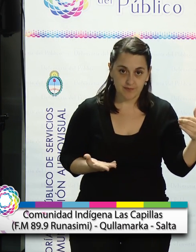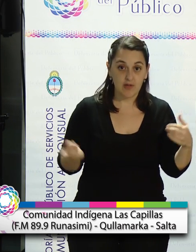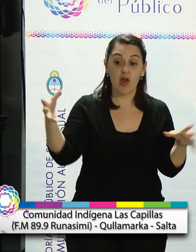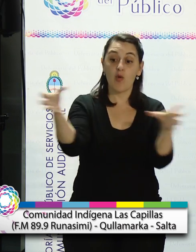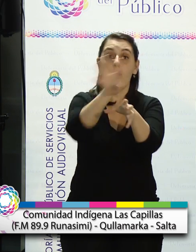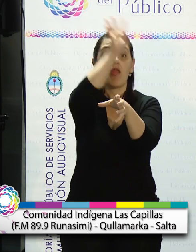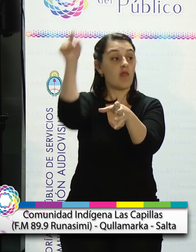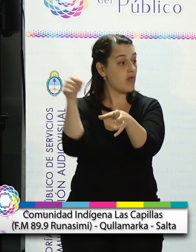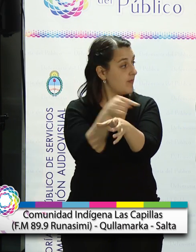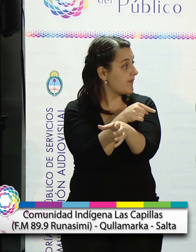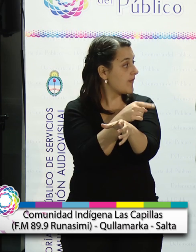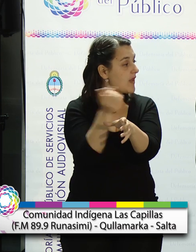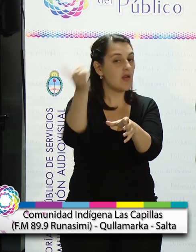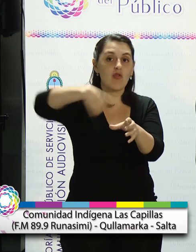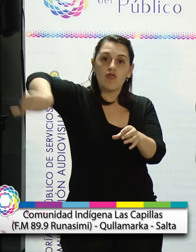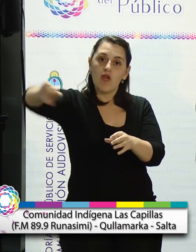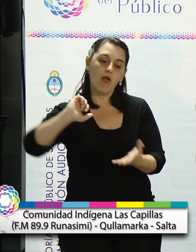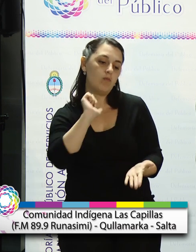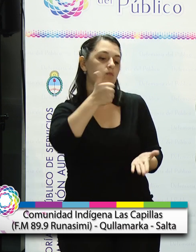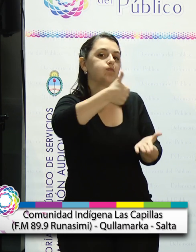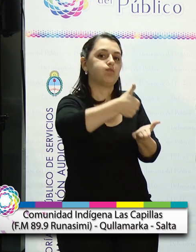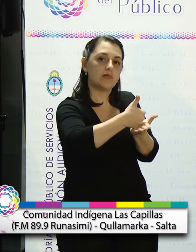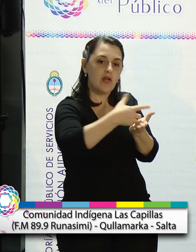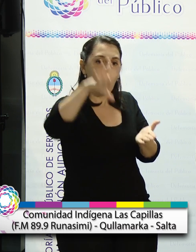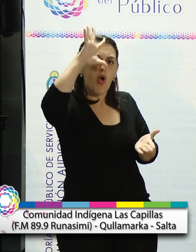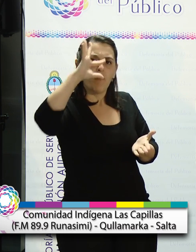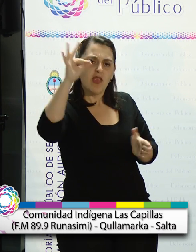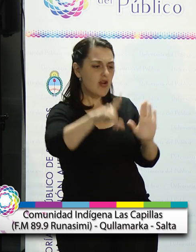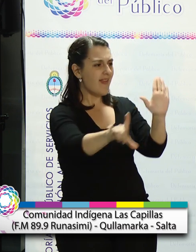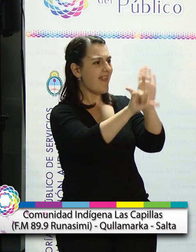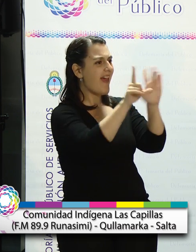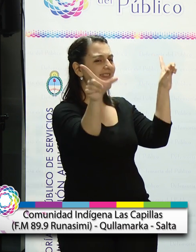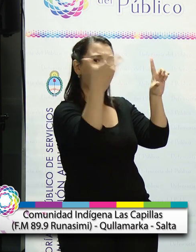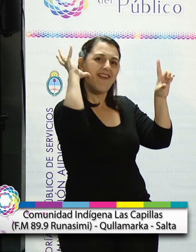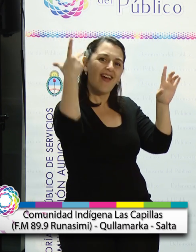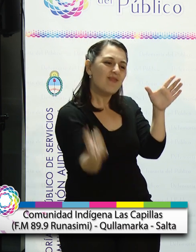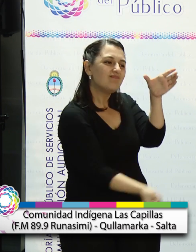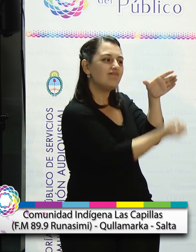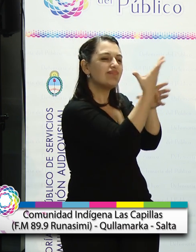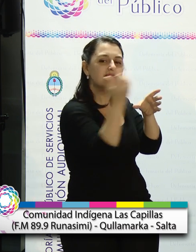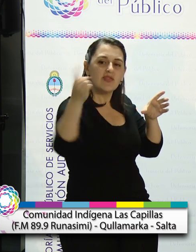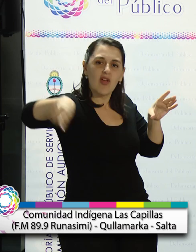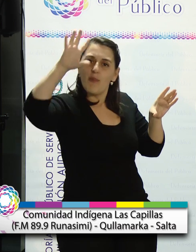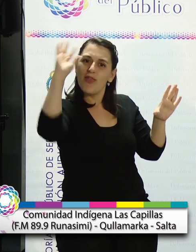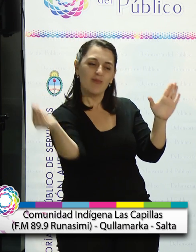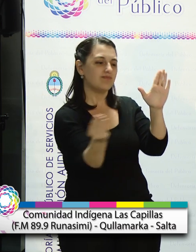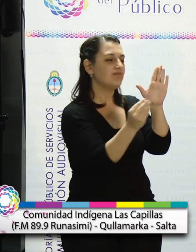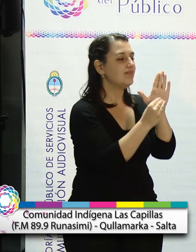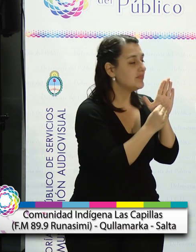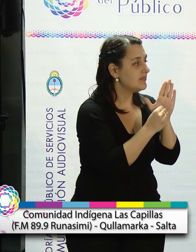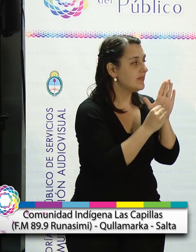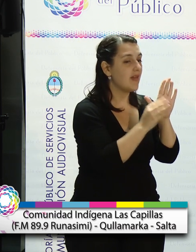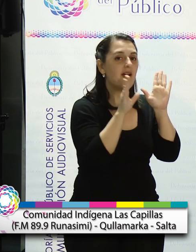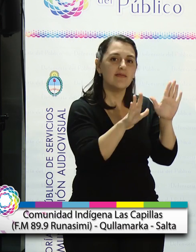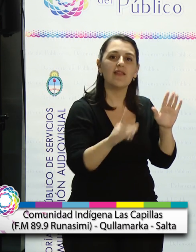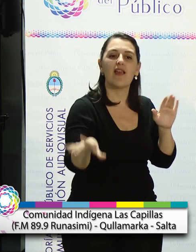indígenas, estuvimos presentes aportando para la Ley de Servicios de Comunicación Audiovisual, para